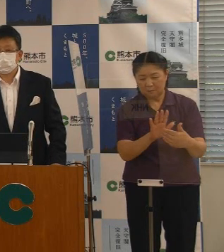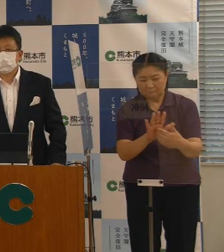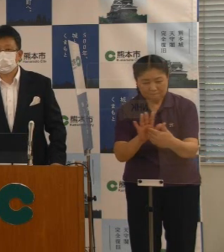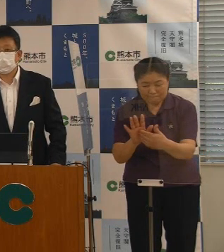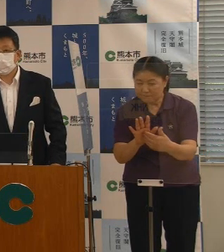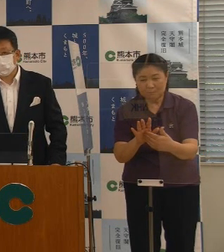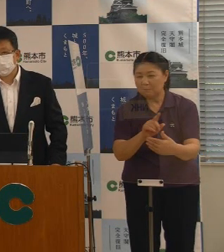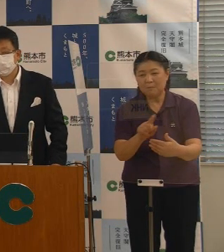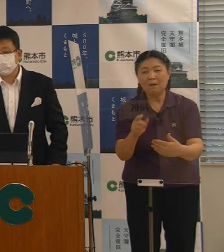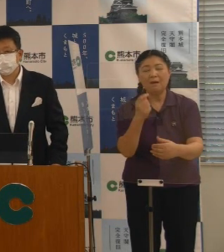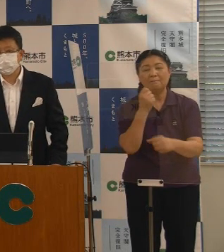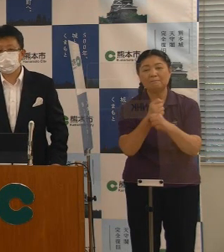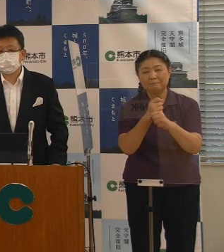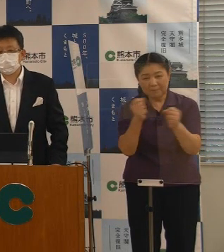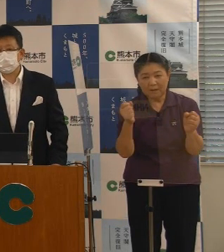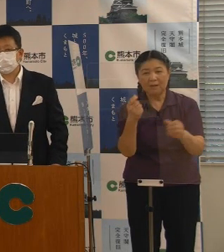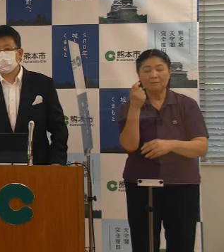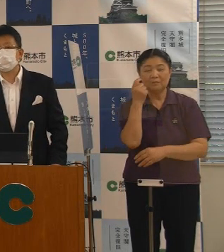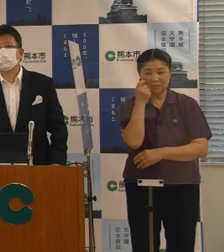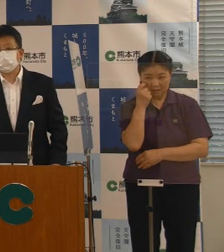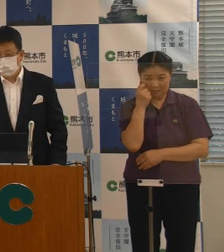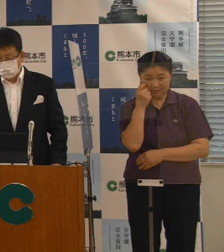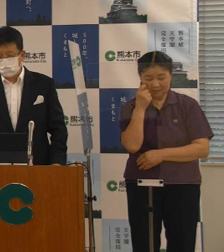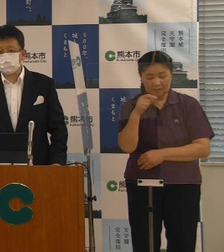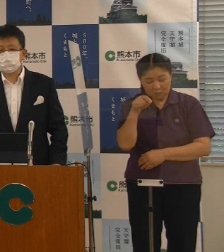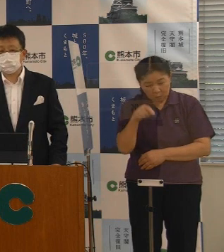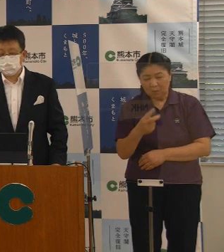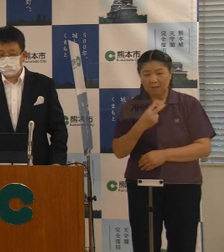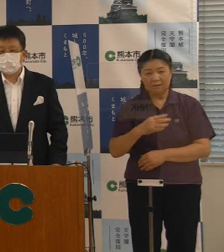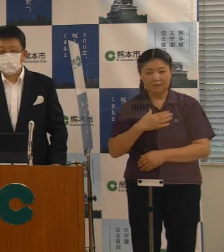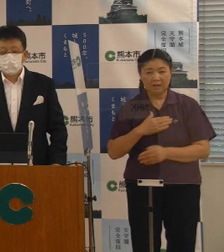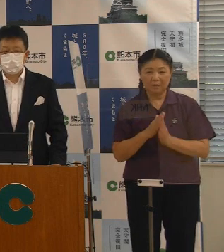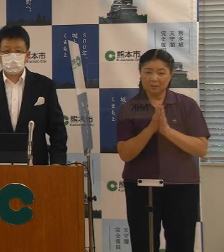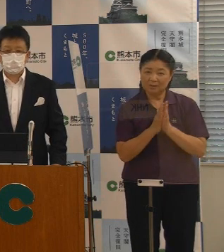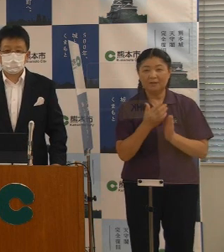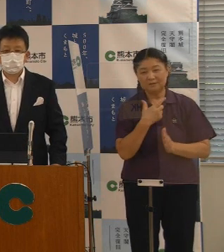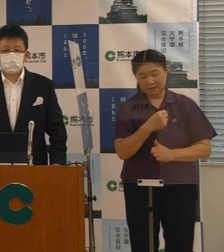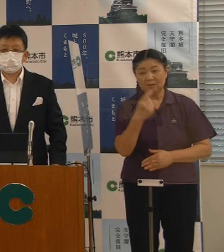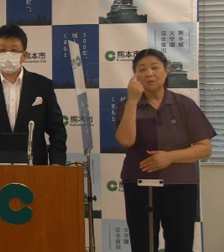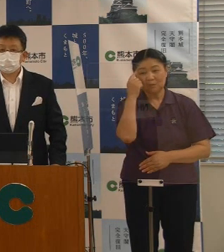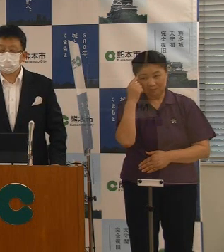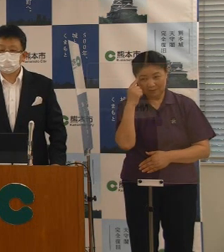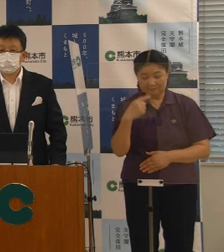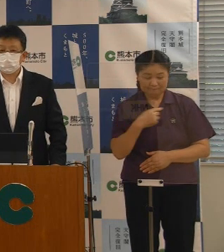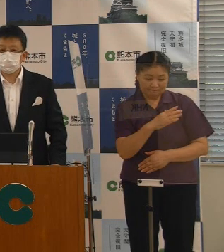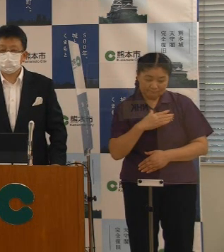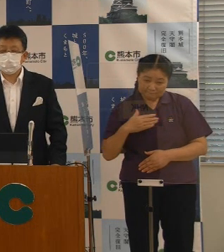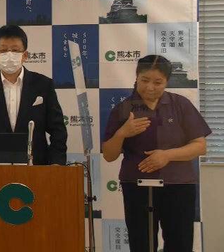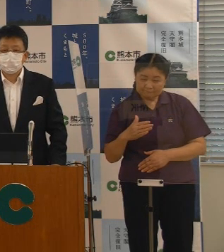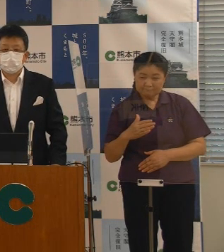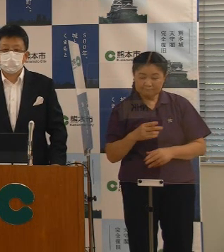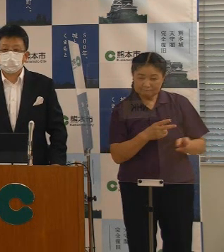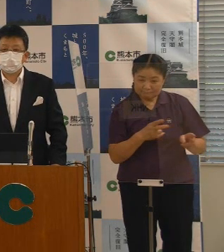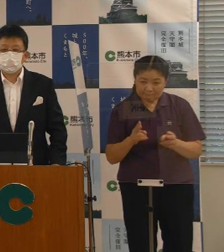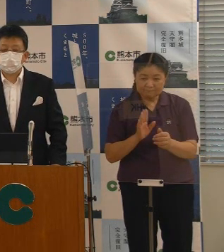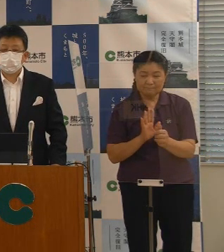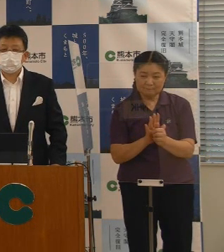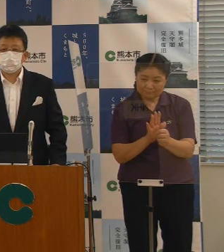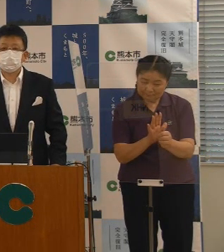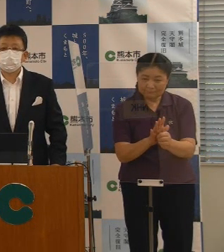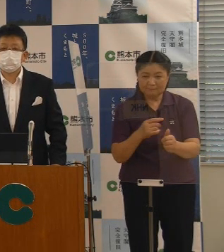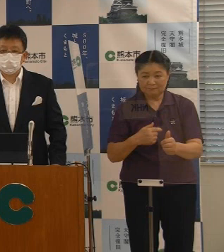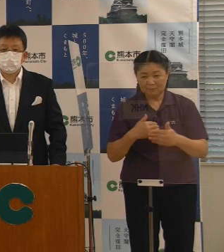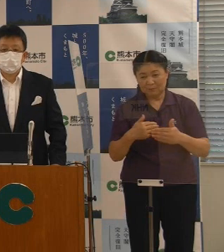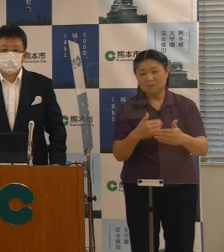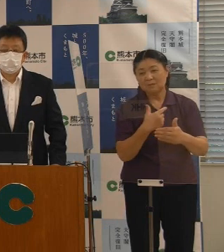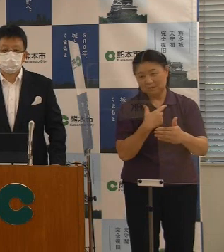ということは非常に困難であるということはですね、ぜひご理解をいただきたいというふうに思います。我々もできる限りの措置はいろいろとやって